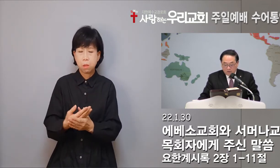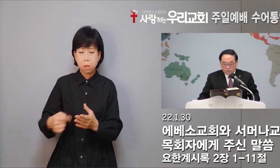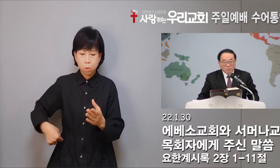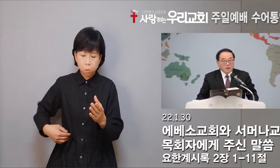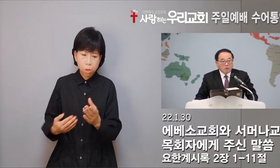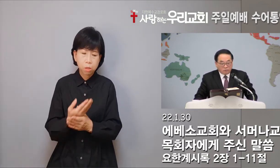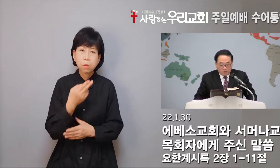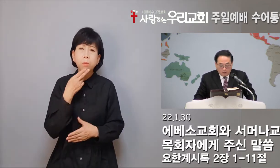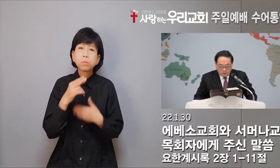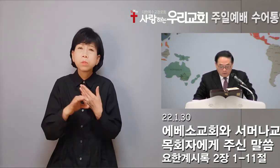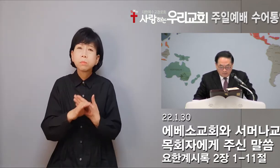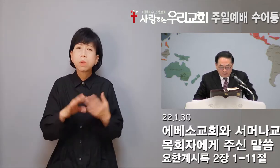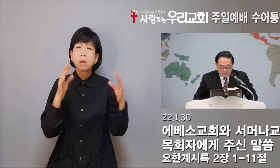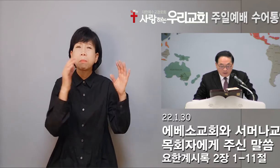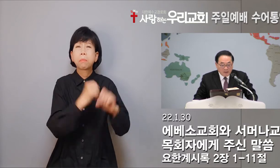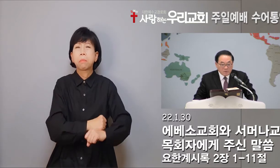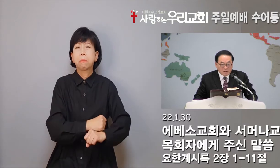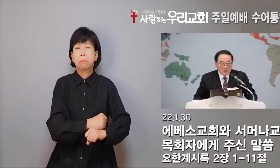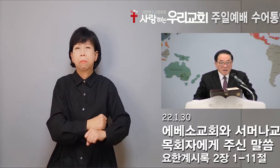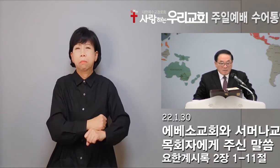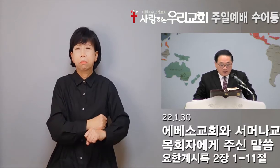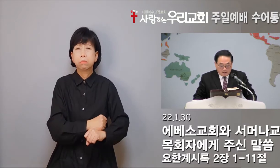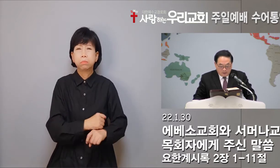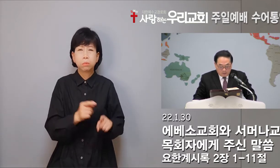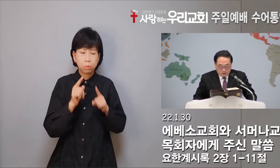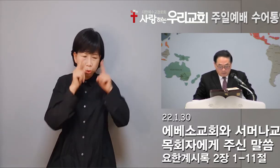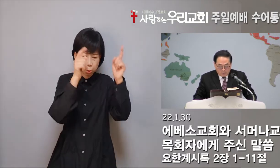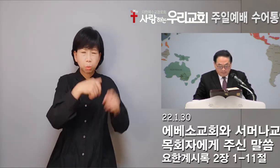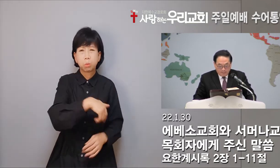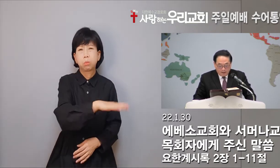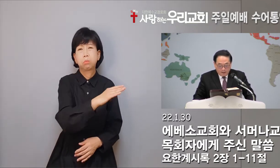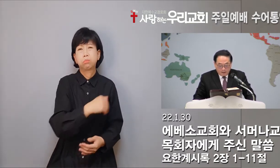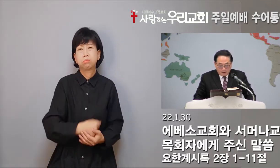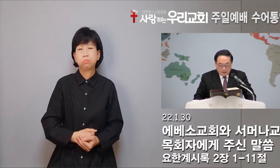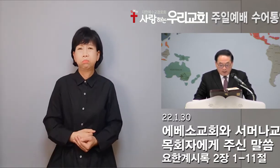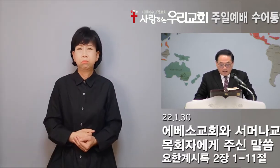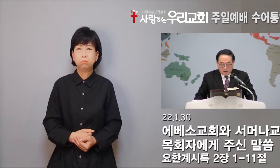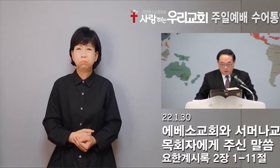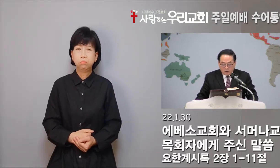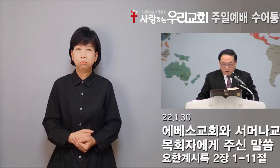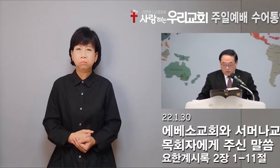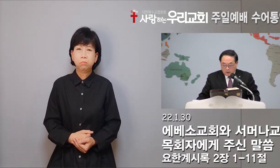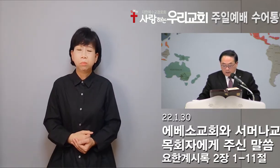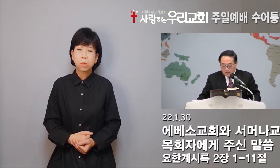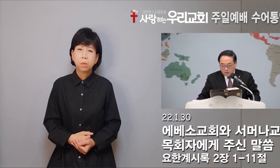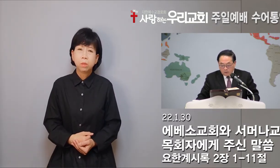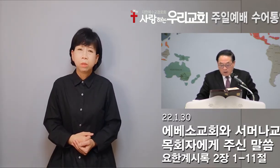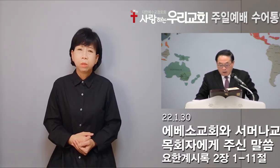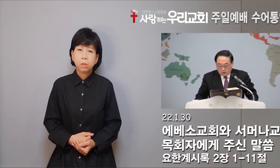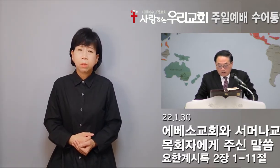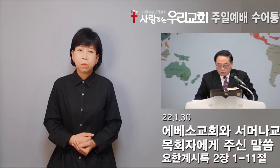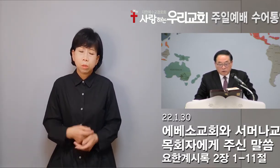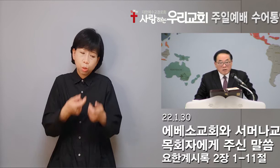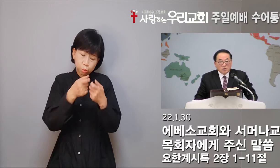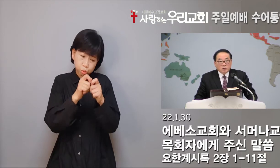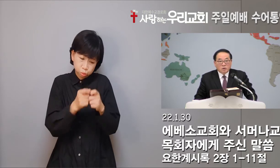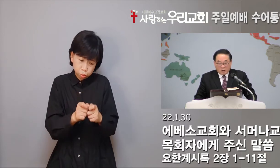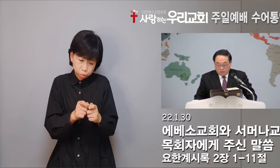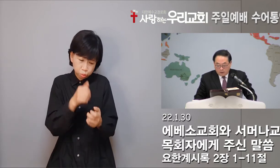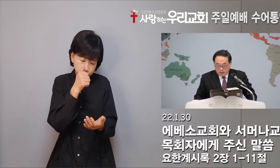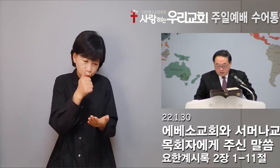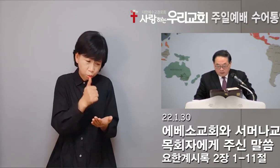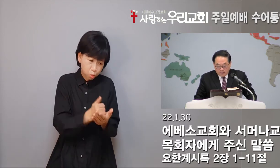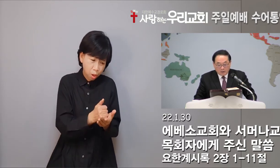멸망에 받을 수 없다고 누가복음 13장 3절에 말씀하고 있습니다. 그러나 이런 회개도 환자도 어떤 구체적인